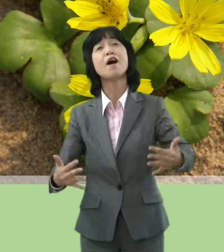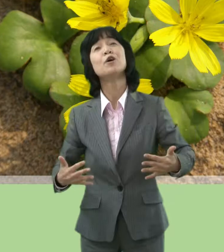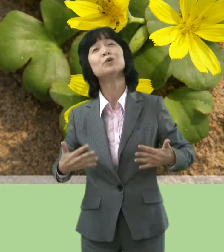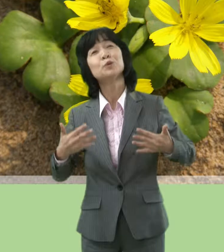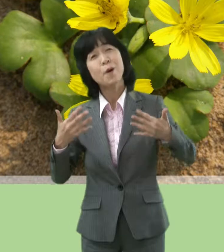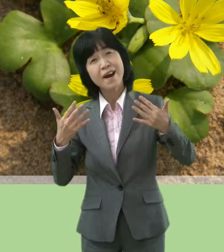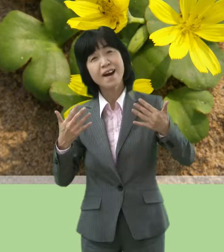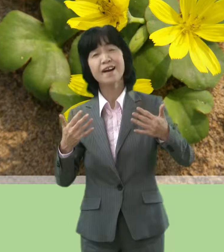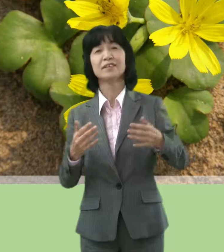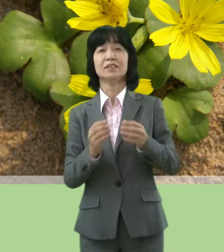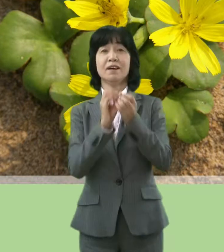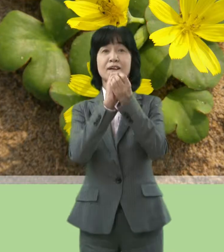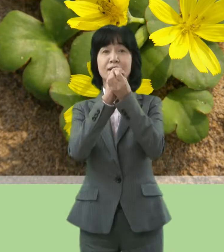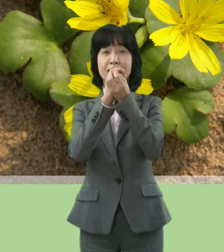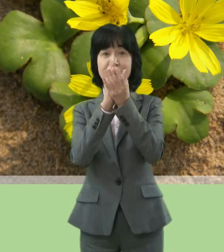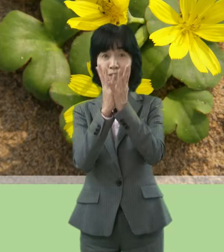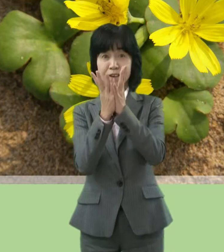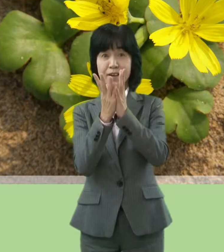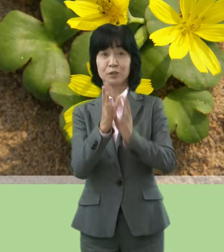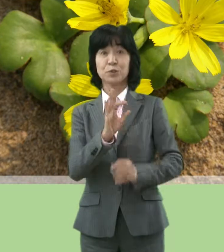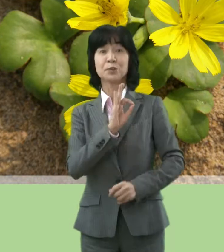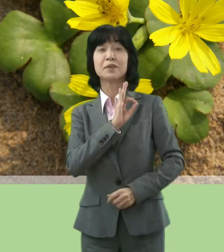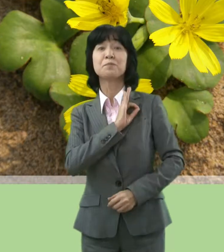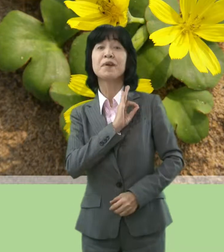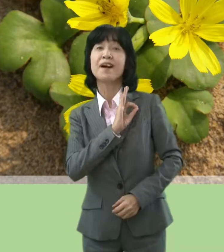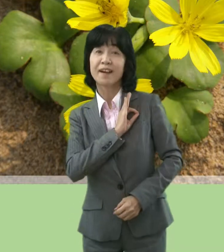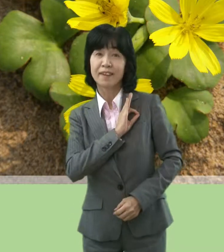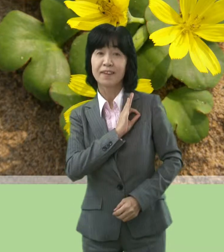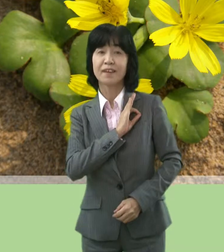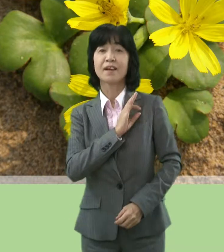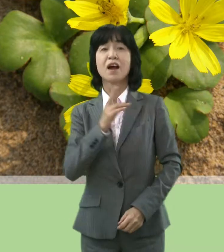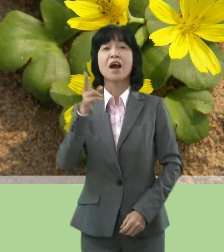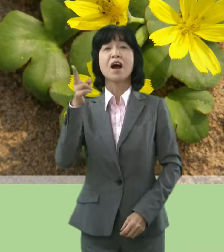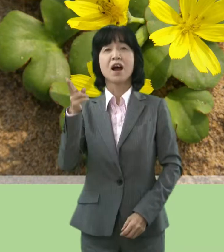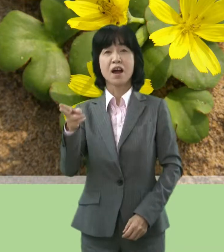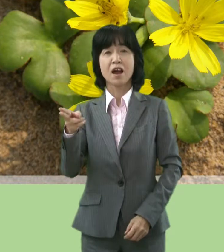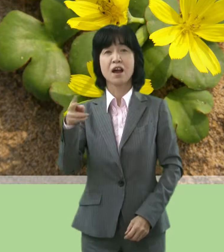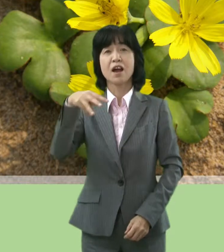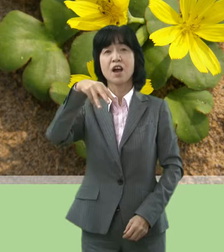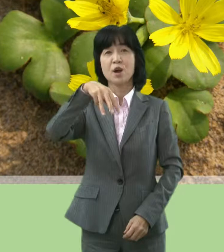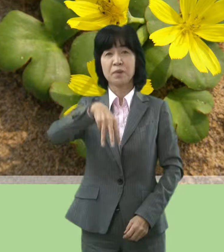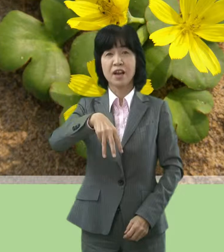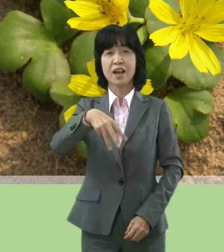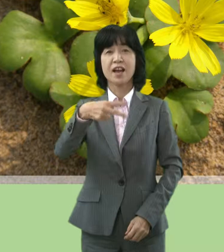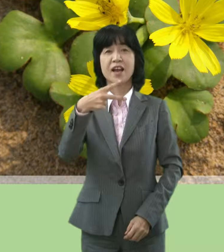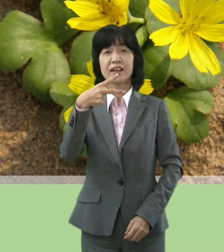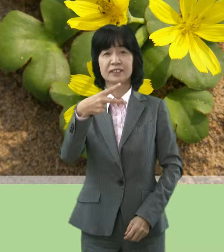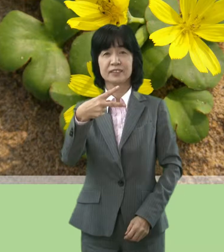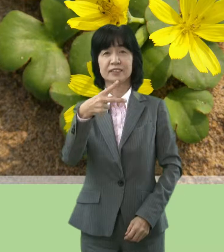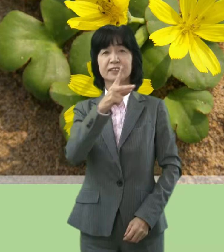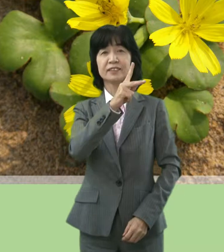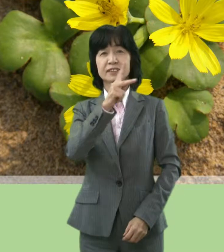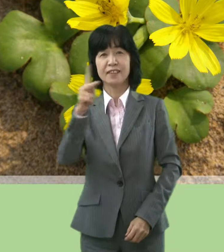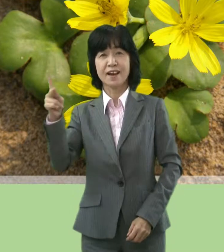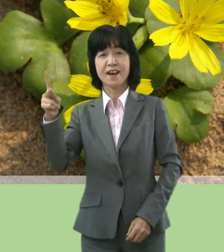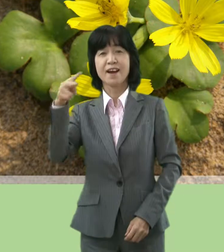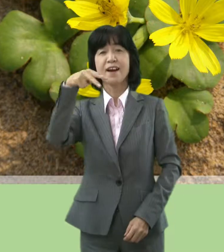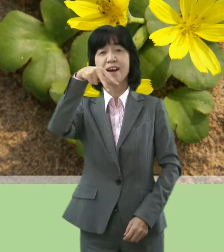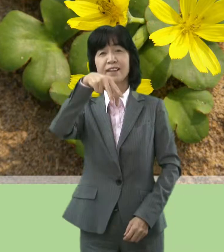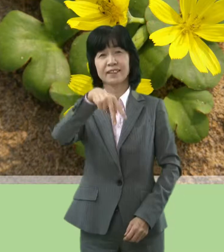春はハマニガナやハマヒルガオなどの砂丘植物が砂丘に彩り